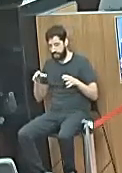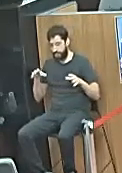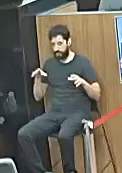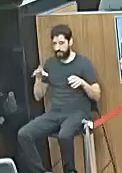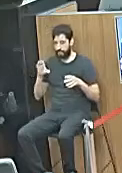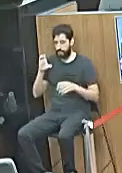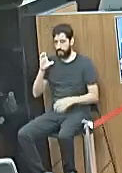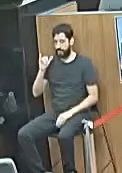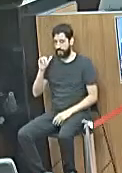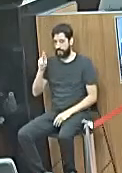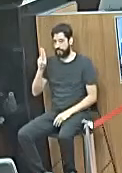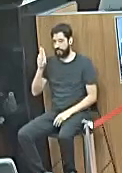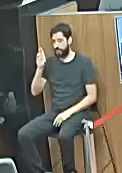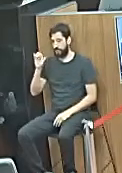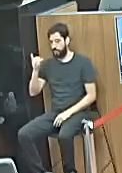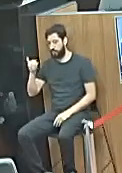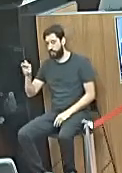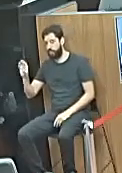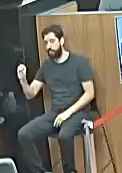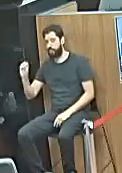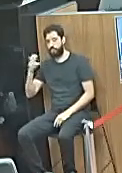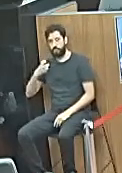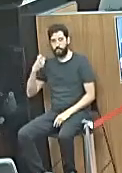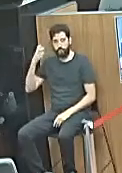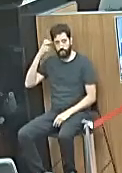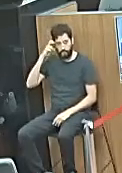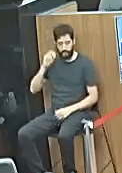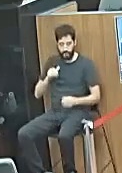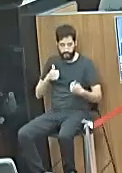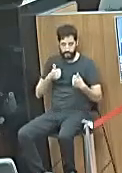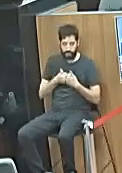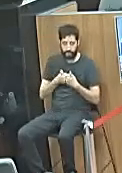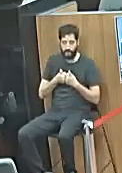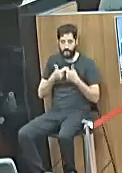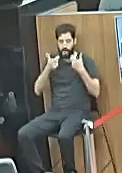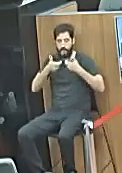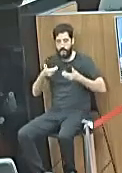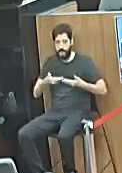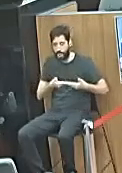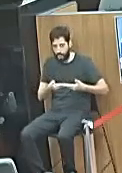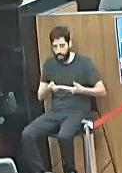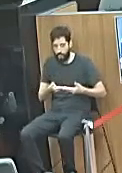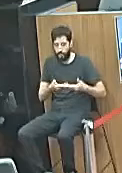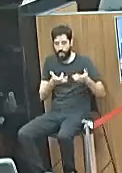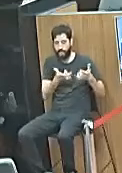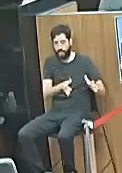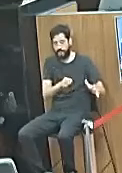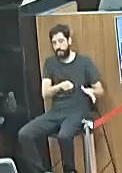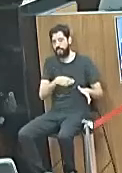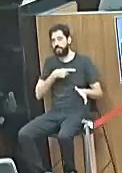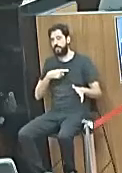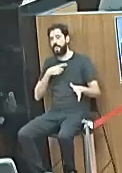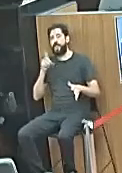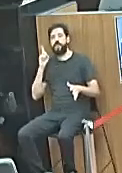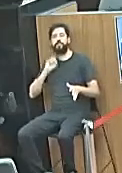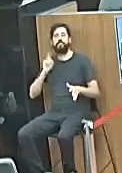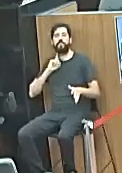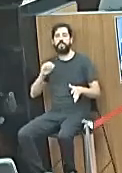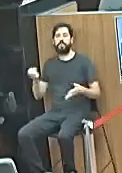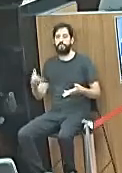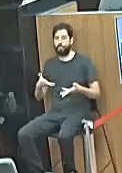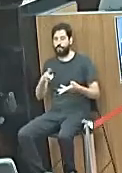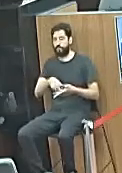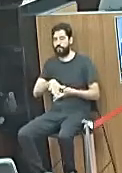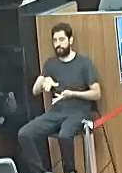os cantos e contos na beira do fanado em parceria com a prefeitura municipal de minas nova na região